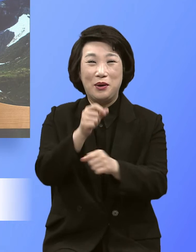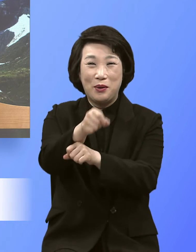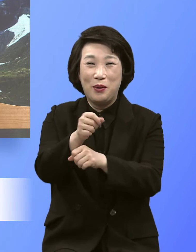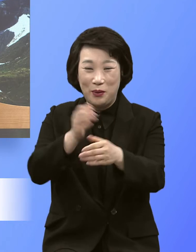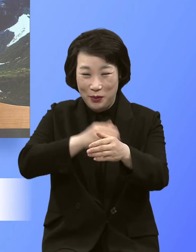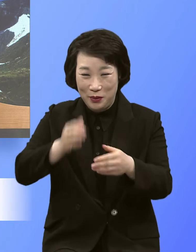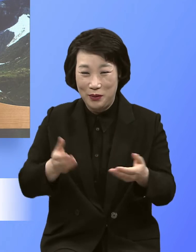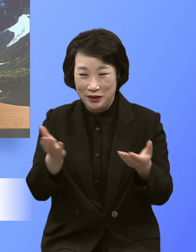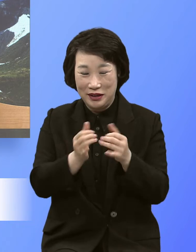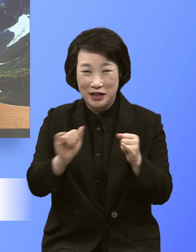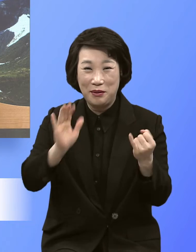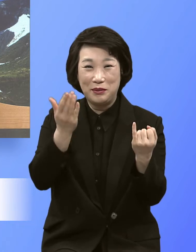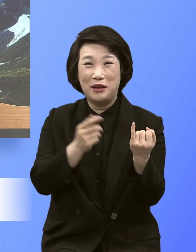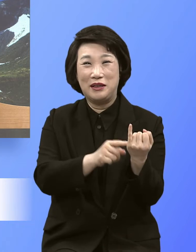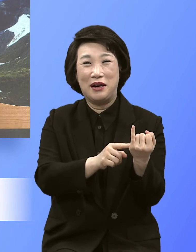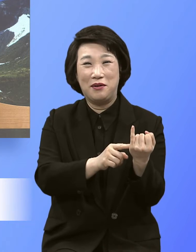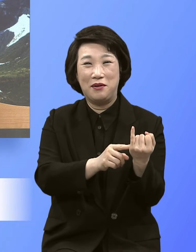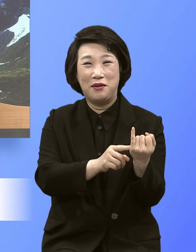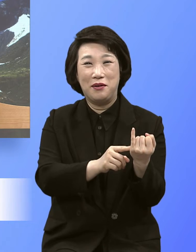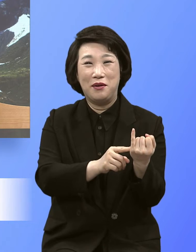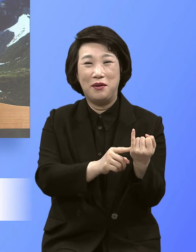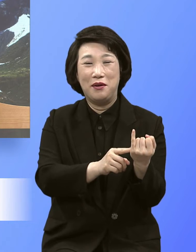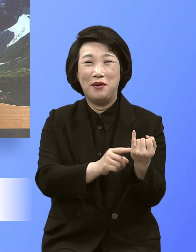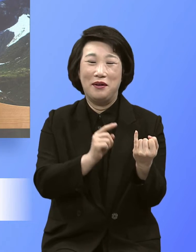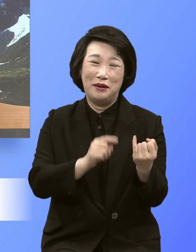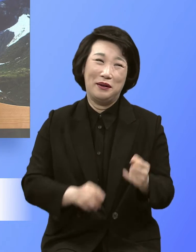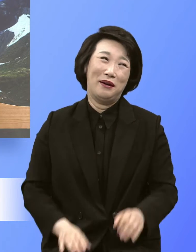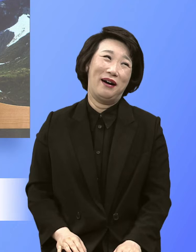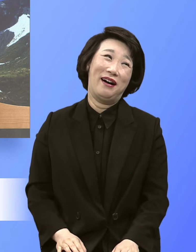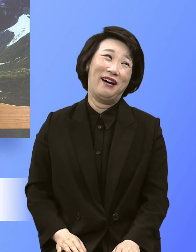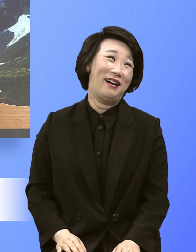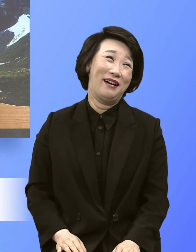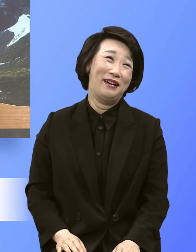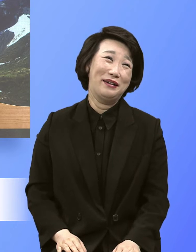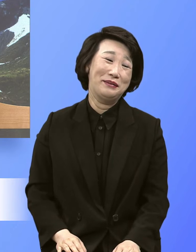공무원이 되었노라고. 참